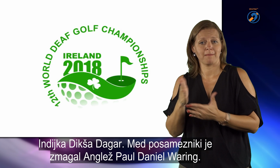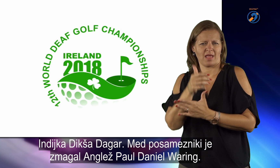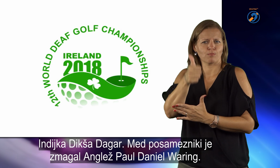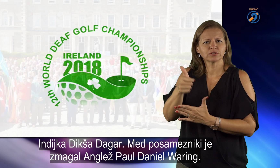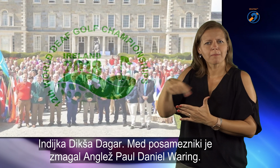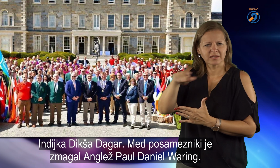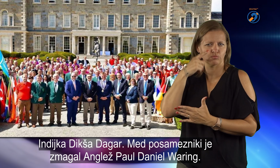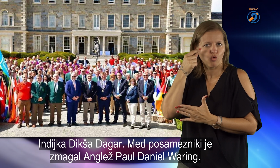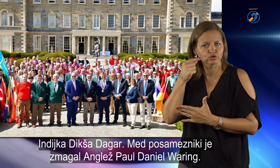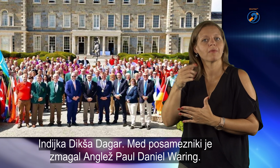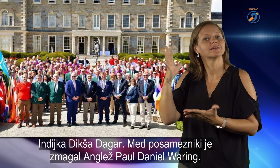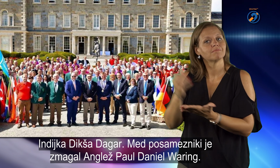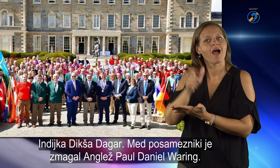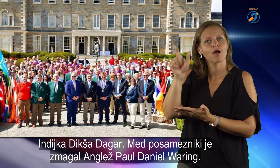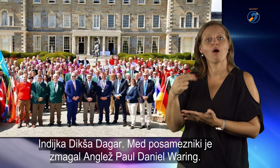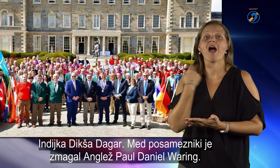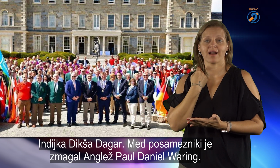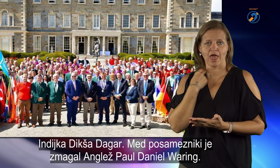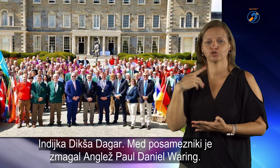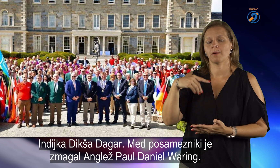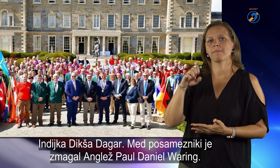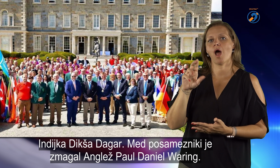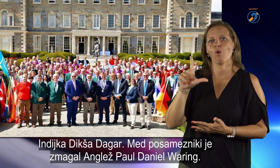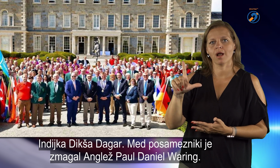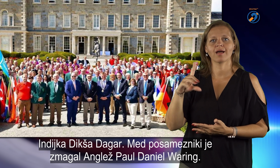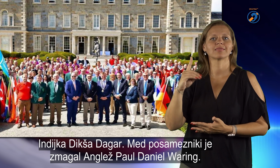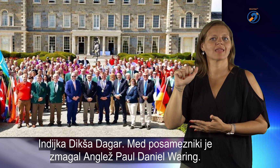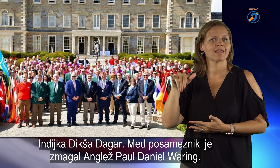Med posamezniki je zmagal Anglež Paul Daniel Boring.